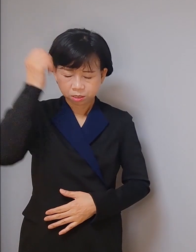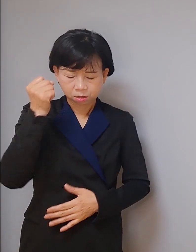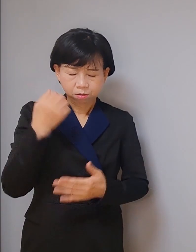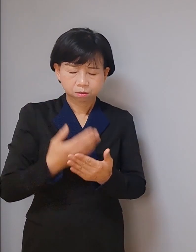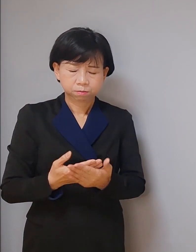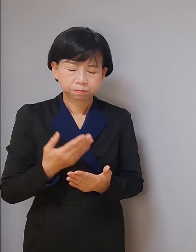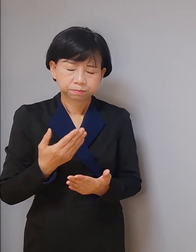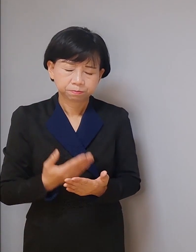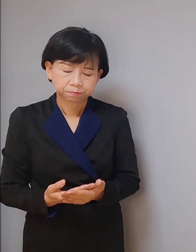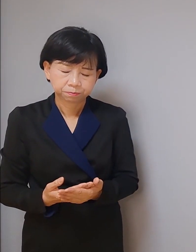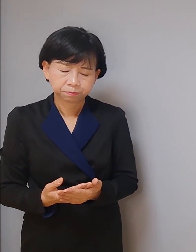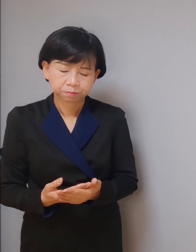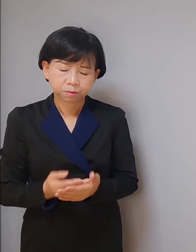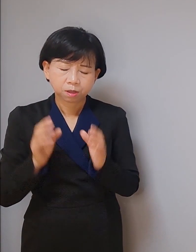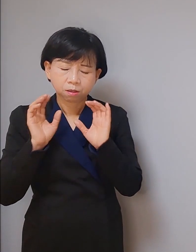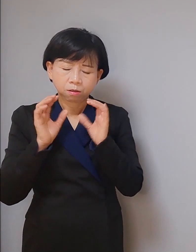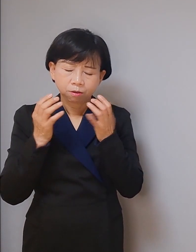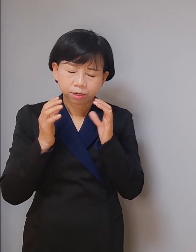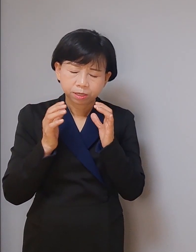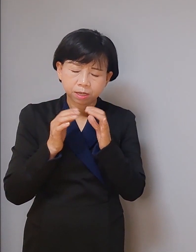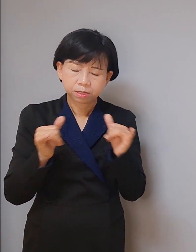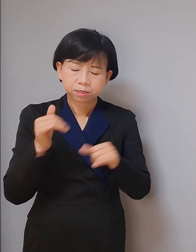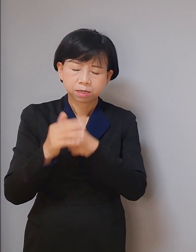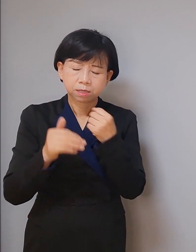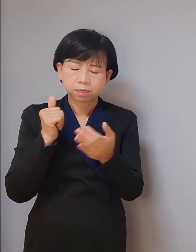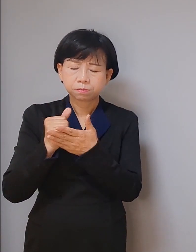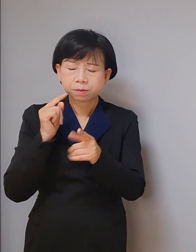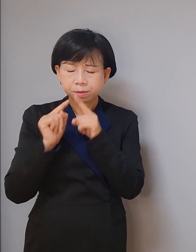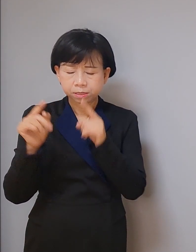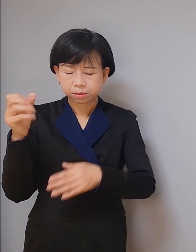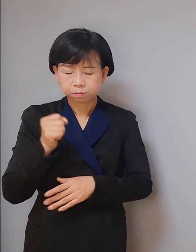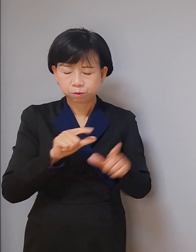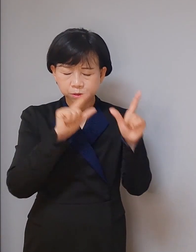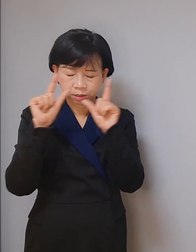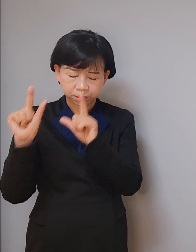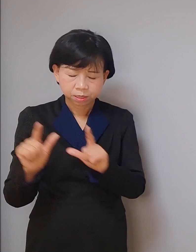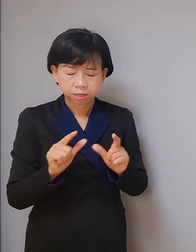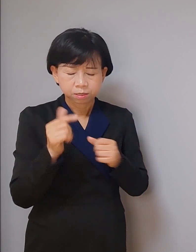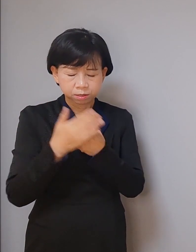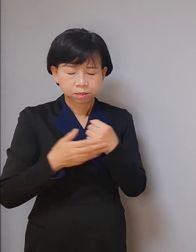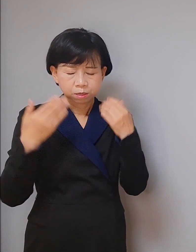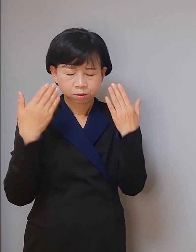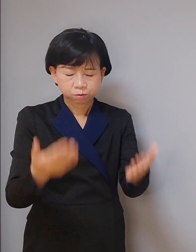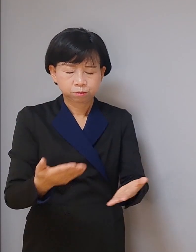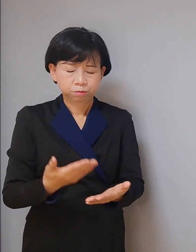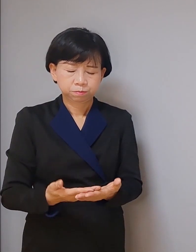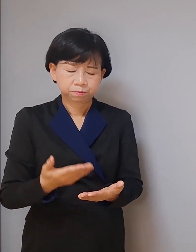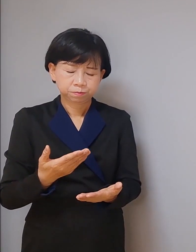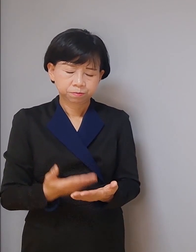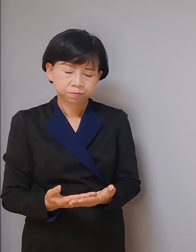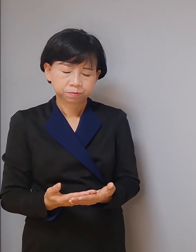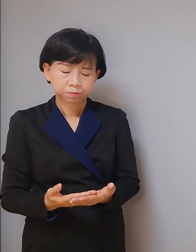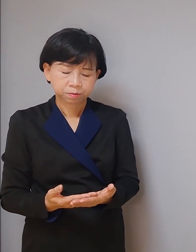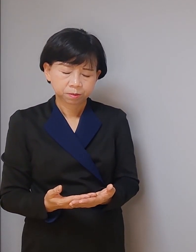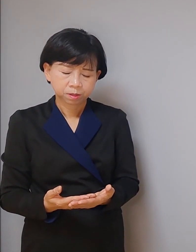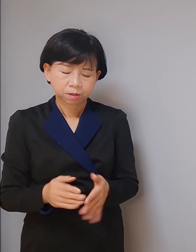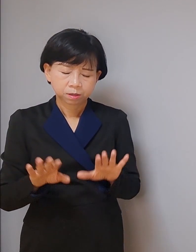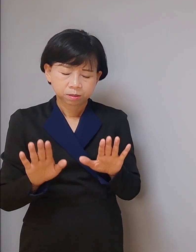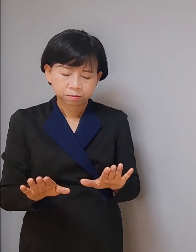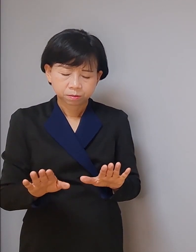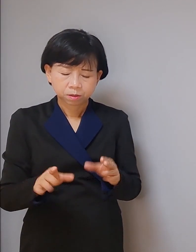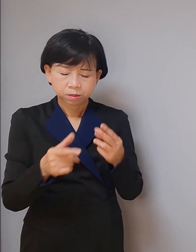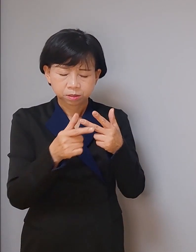기억하여 주셔서 어린 생명들 하나님의 말씀으로 살아갈 수 있도록 은혜를 베풀어 주시옵소서.